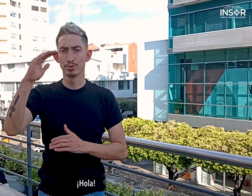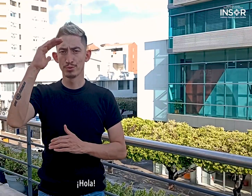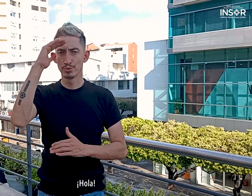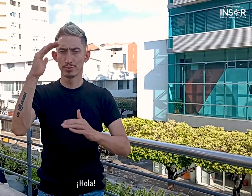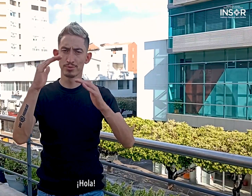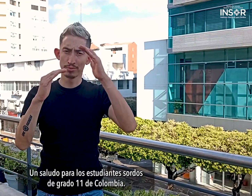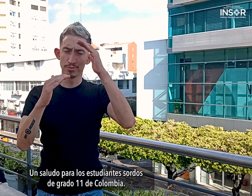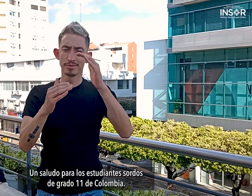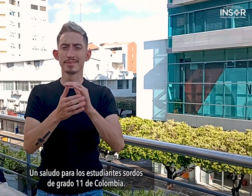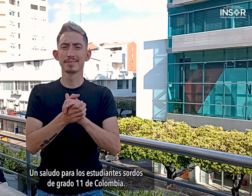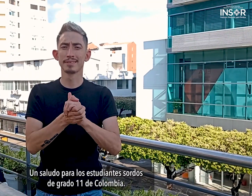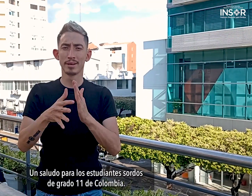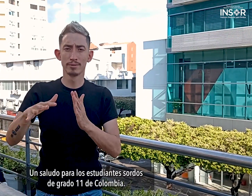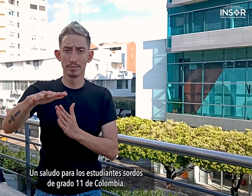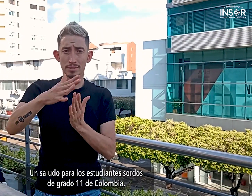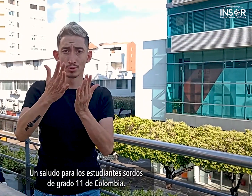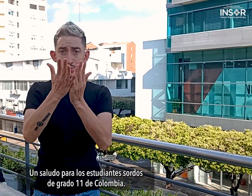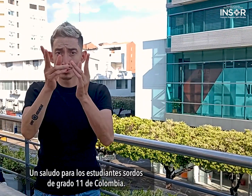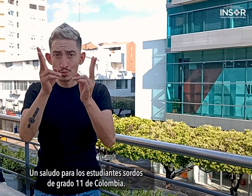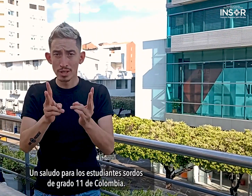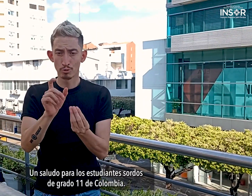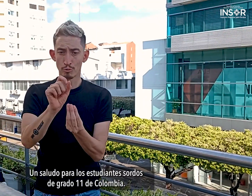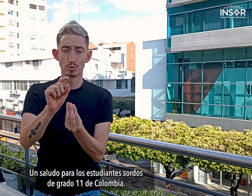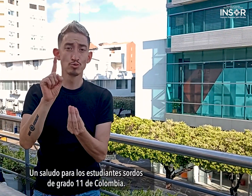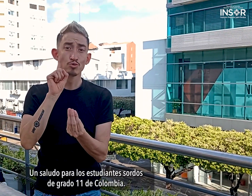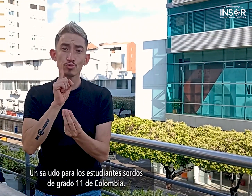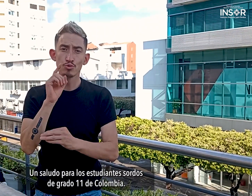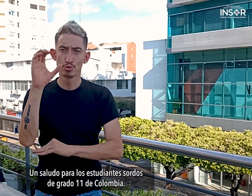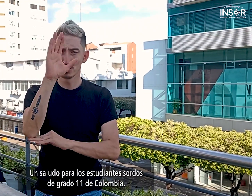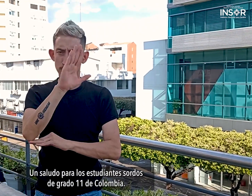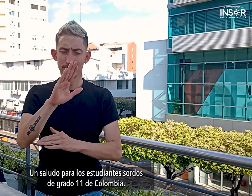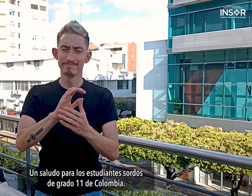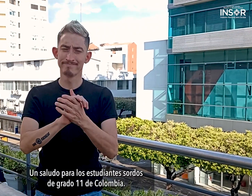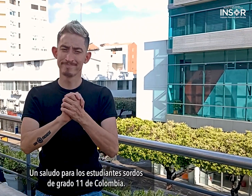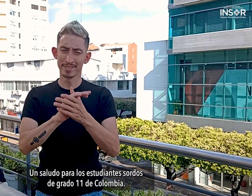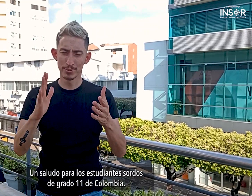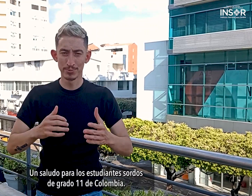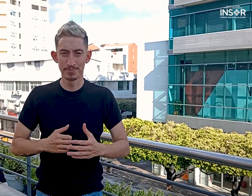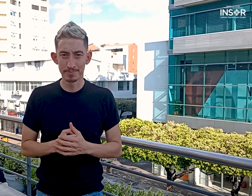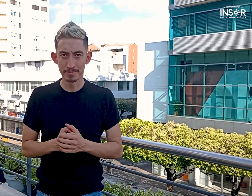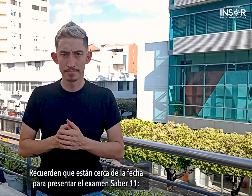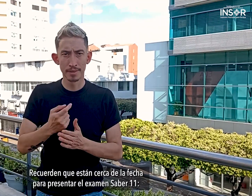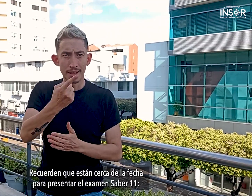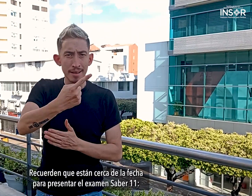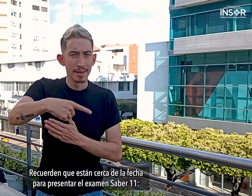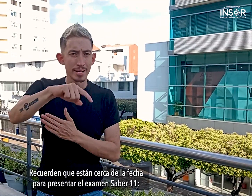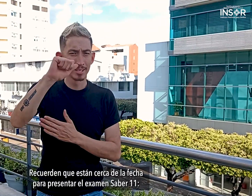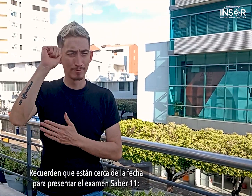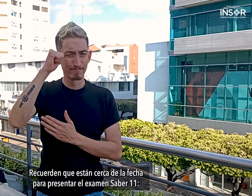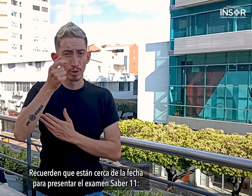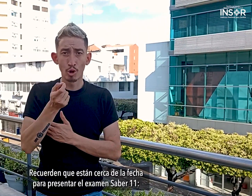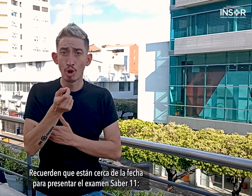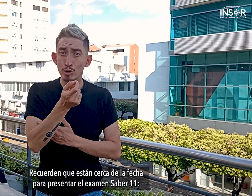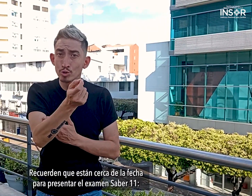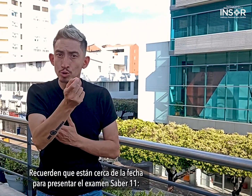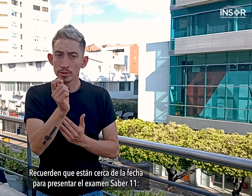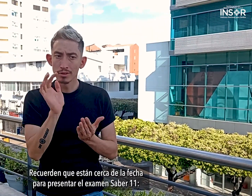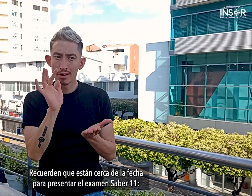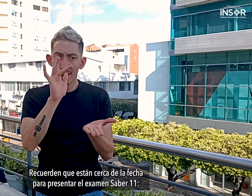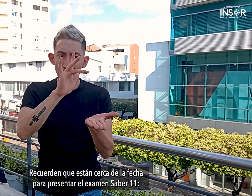Hola, un saludo para los estudiantes sordos de grado 11 de Colombia. Recuerden que están cerca de la fecha para